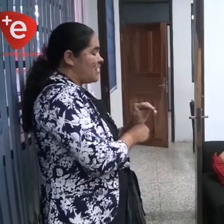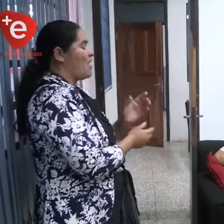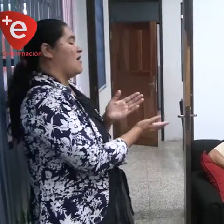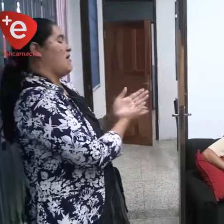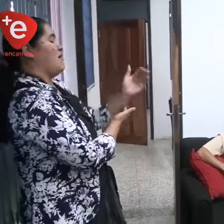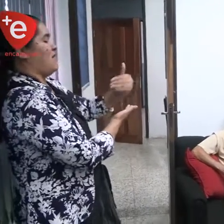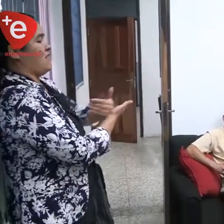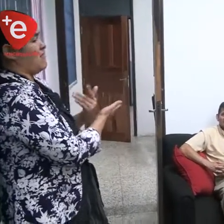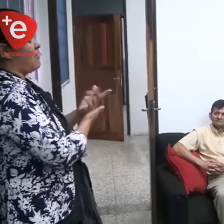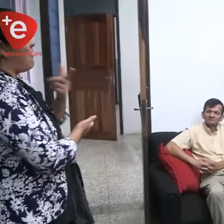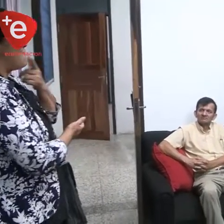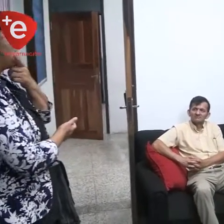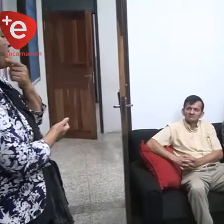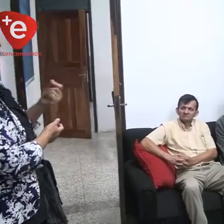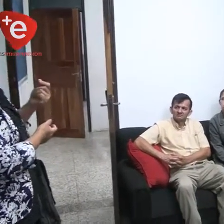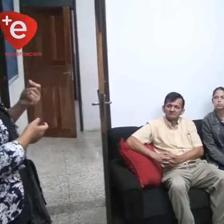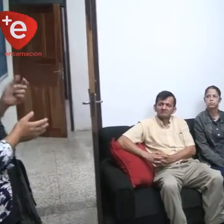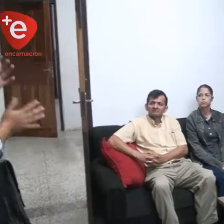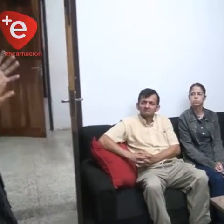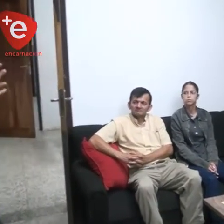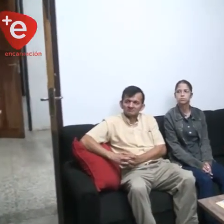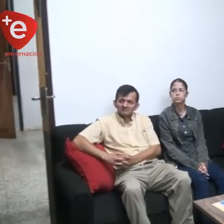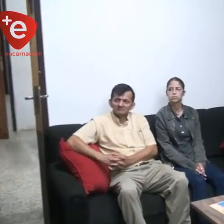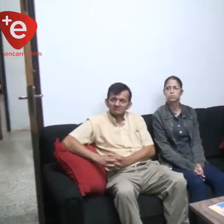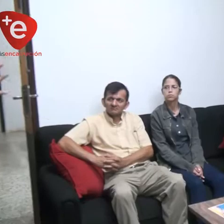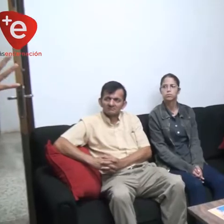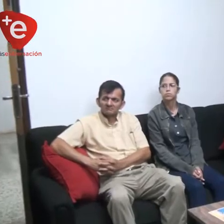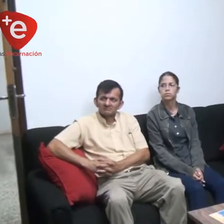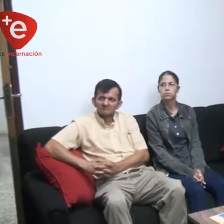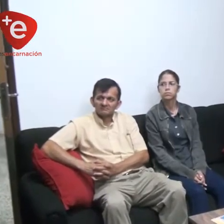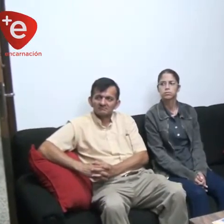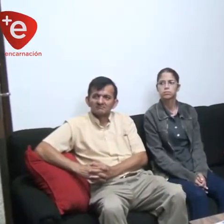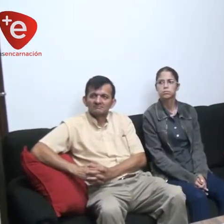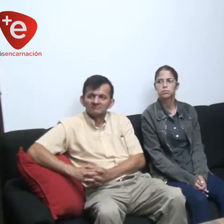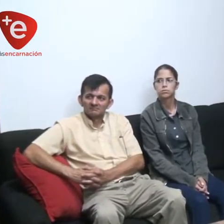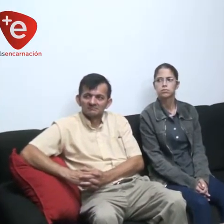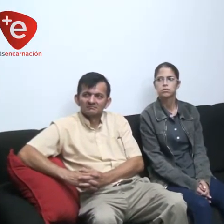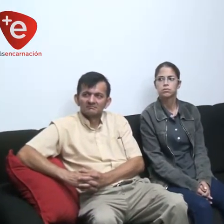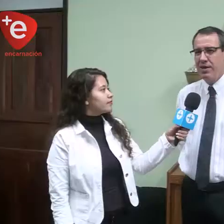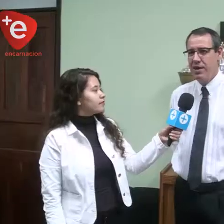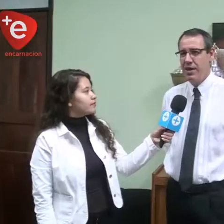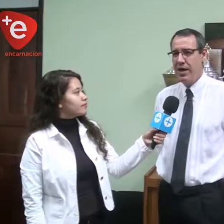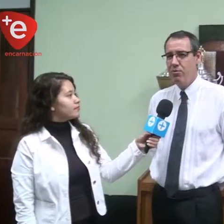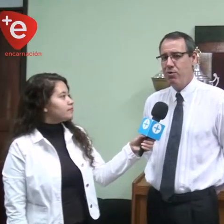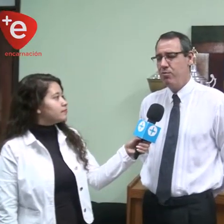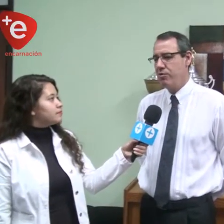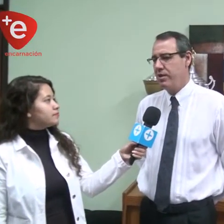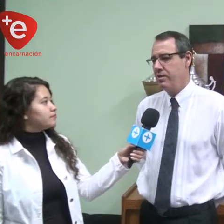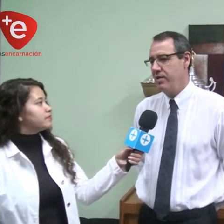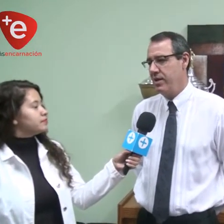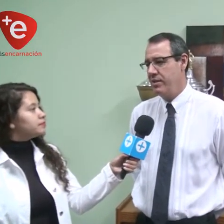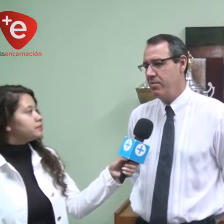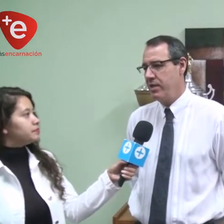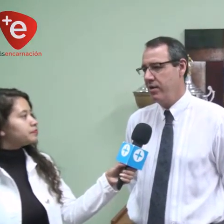Incorporación de 4 personales con discapacidad a la Universidad Nacional de Itapúa a través del proyecto de inclusión laboral. Algo muy